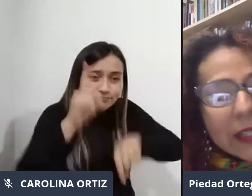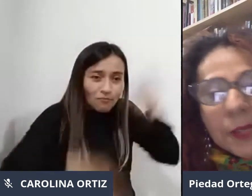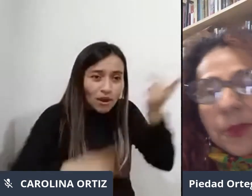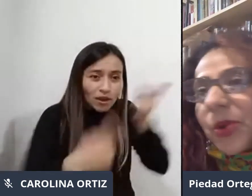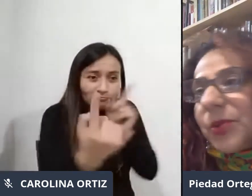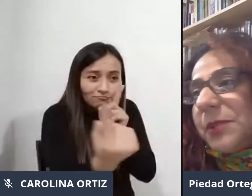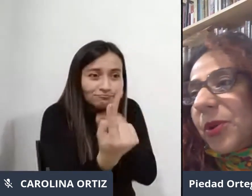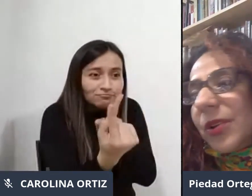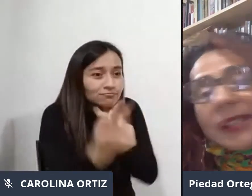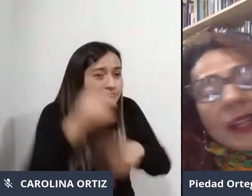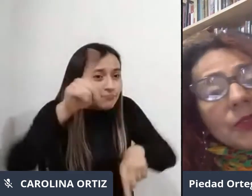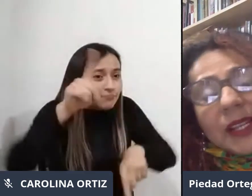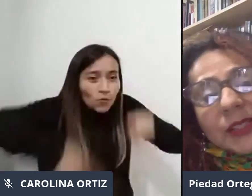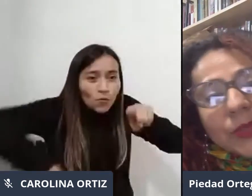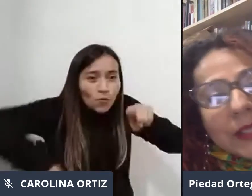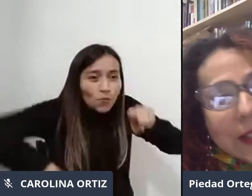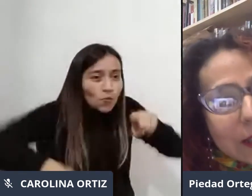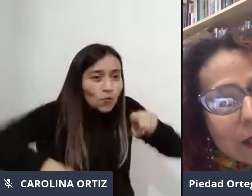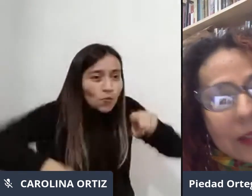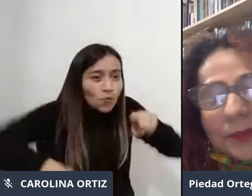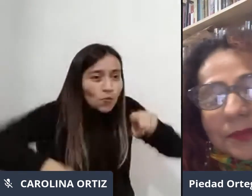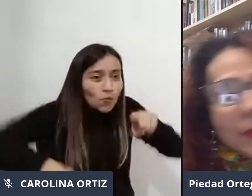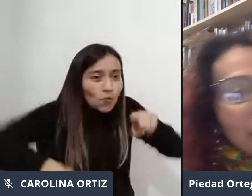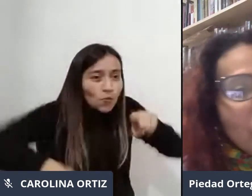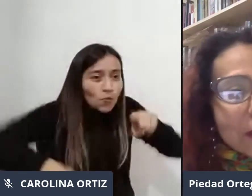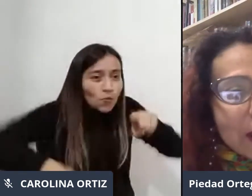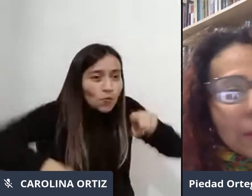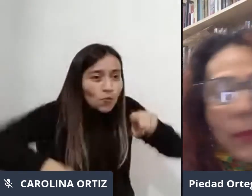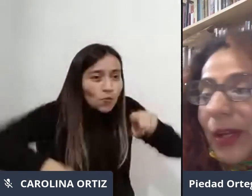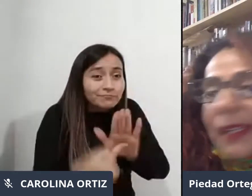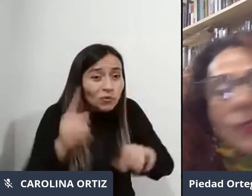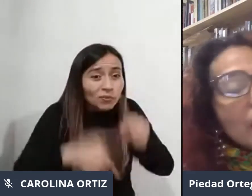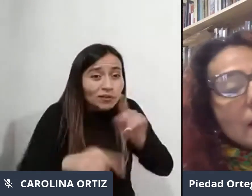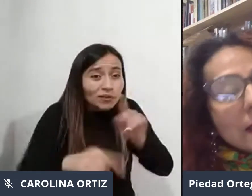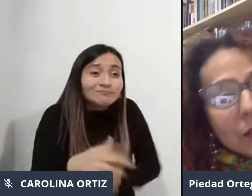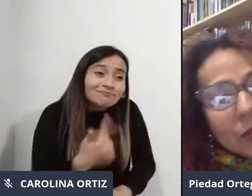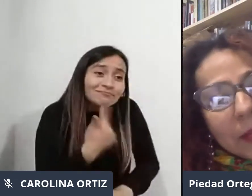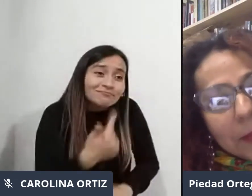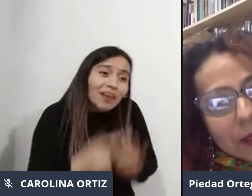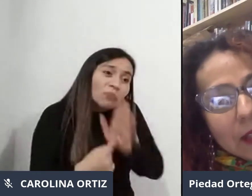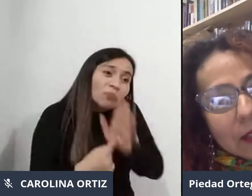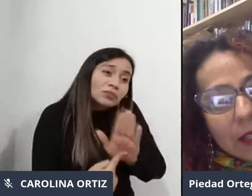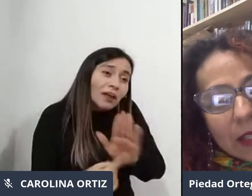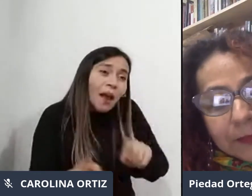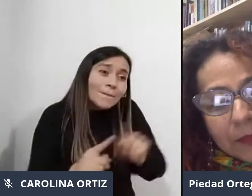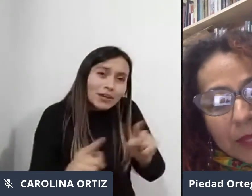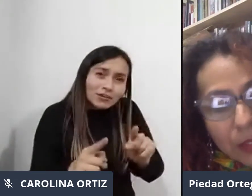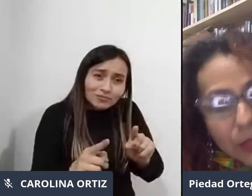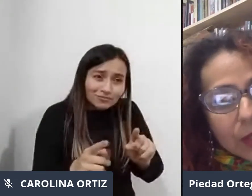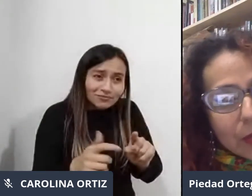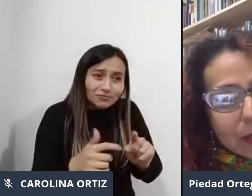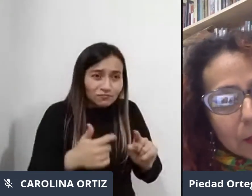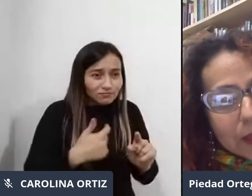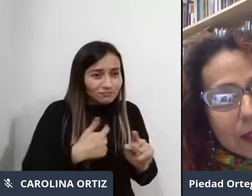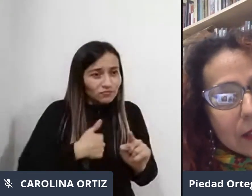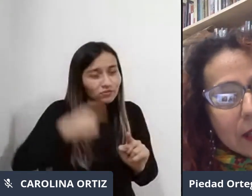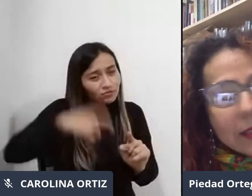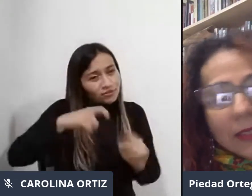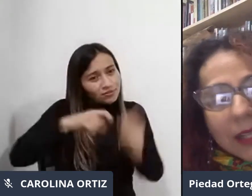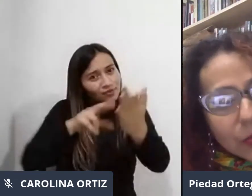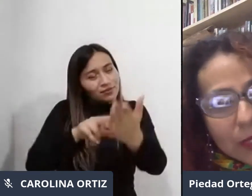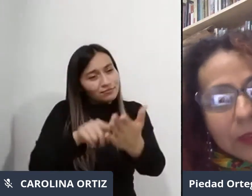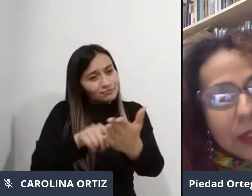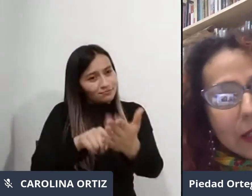proximidad, ni puedo entregar una sonrisa, la puedo entregar, pero yo necesito la presencia y yo creo que esa presencia